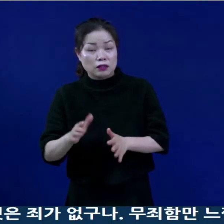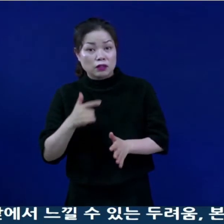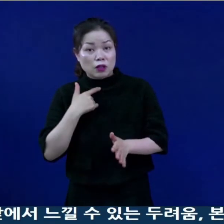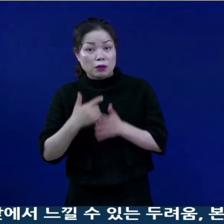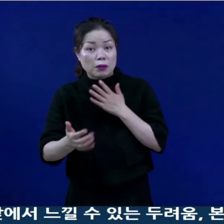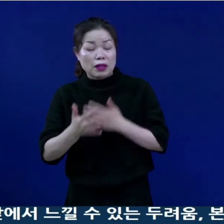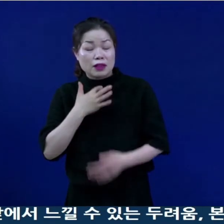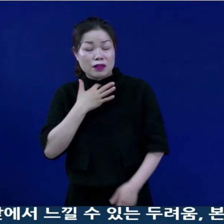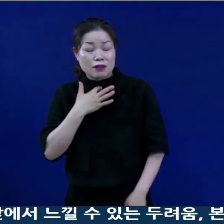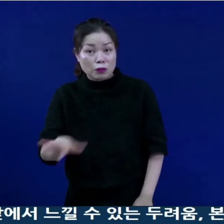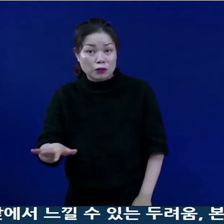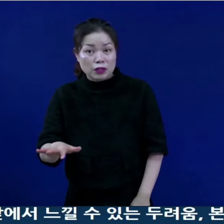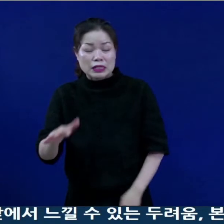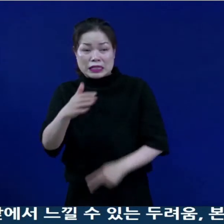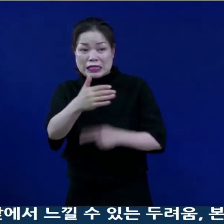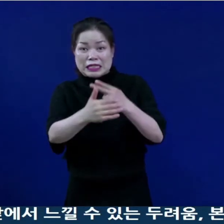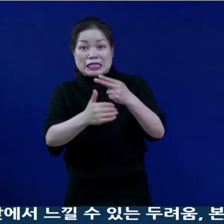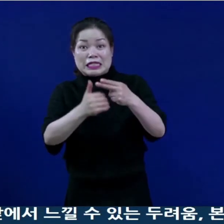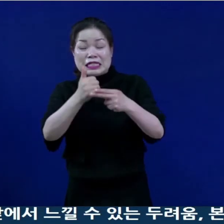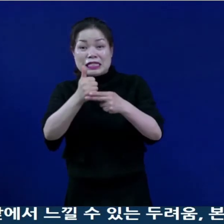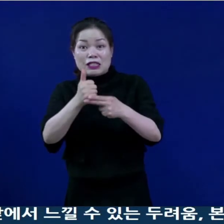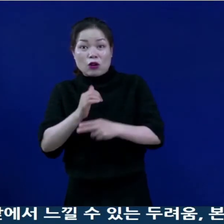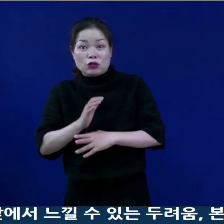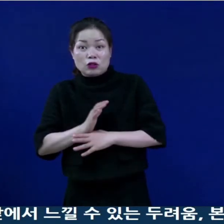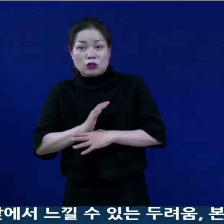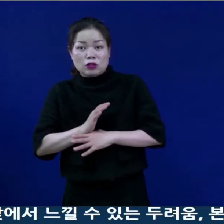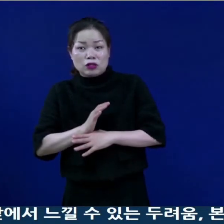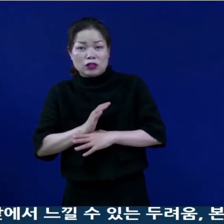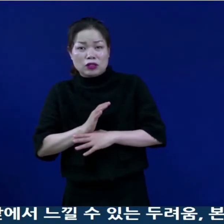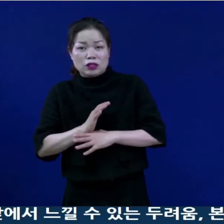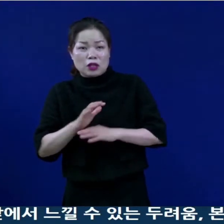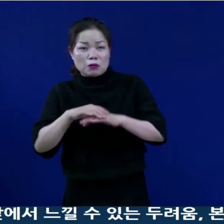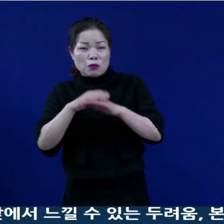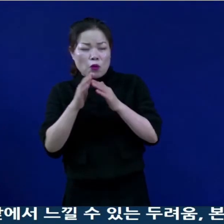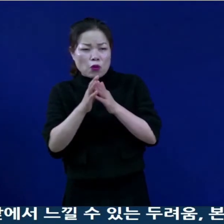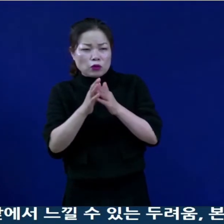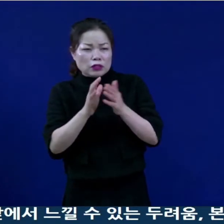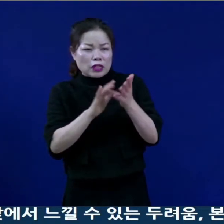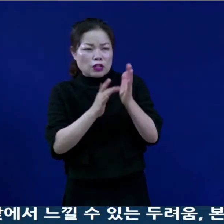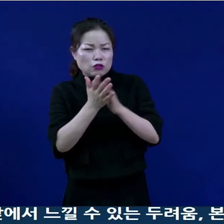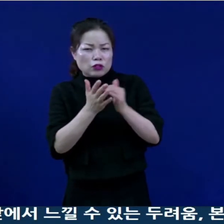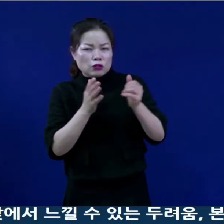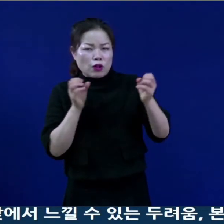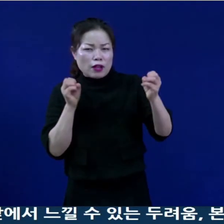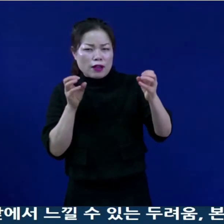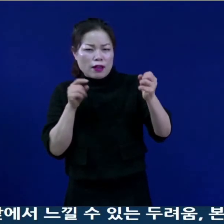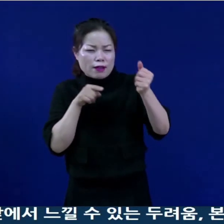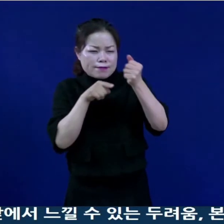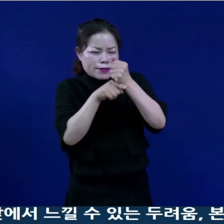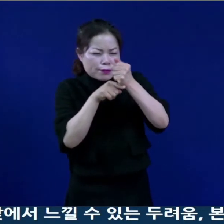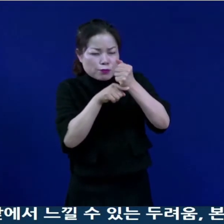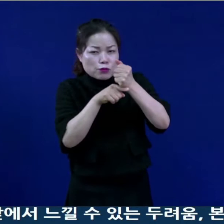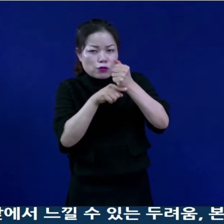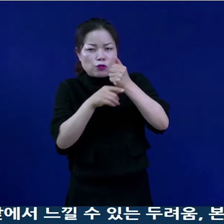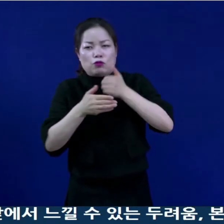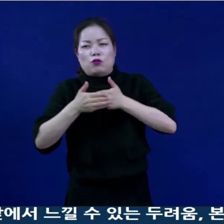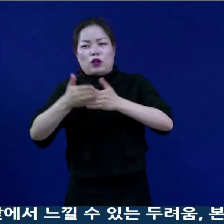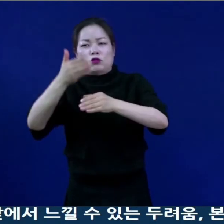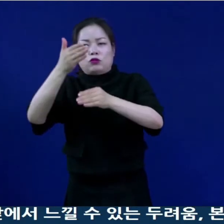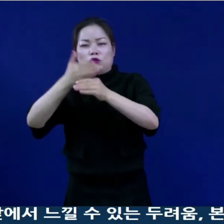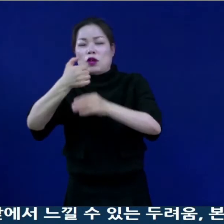못한 신적인 두려움을 그 일련의 모든 신문 과정에서 이 빌라도는 느꼈던